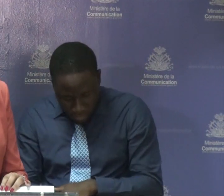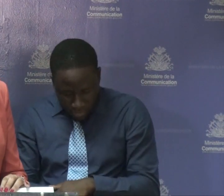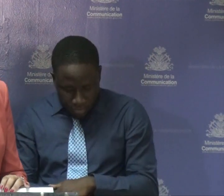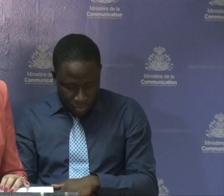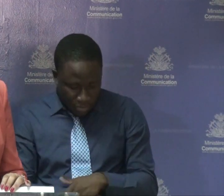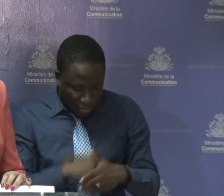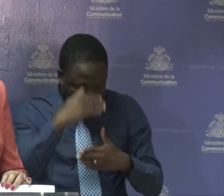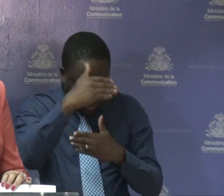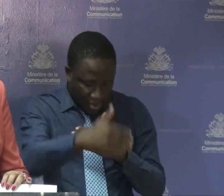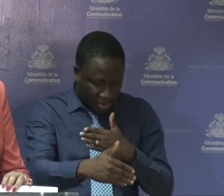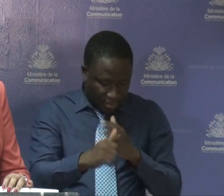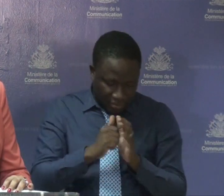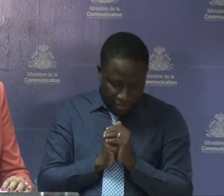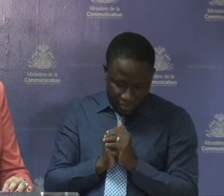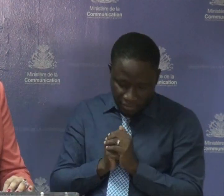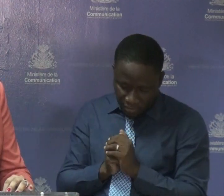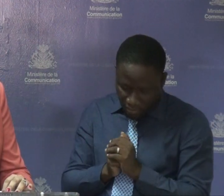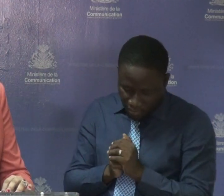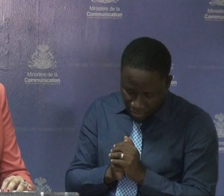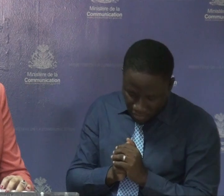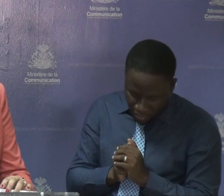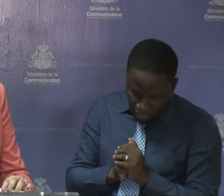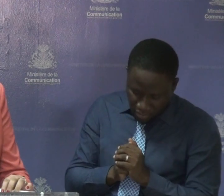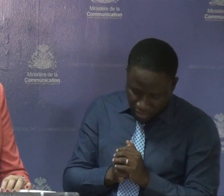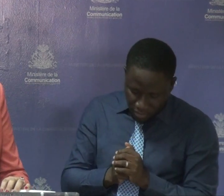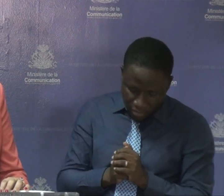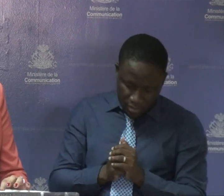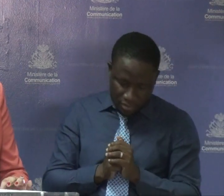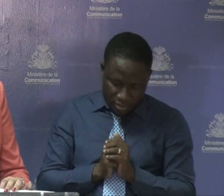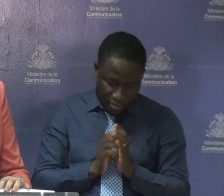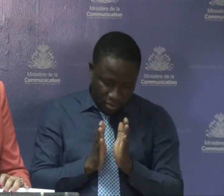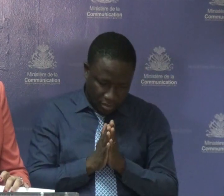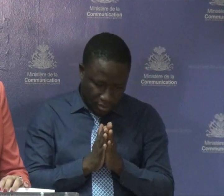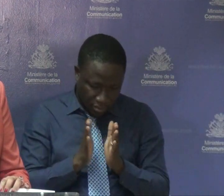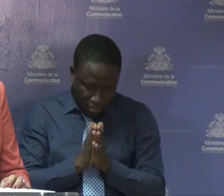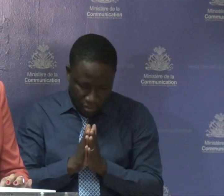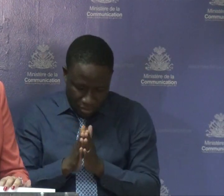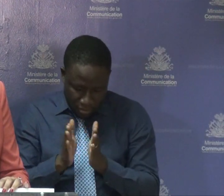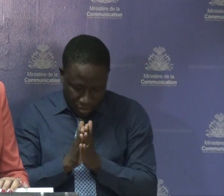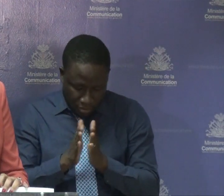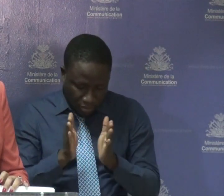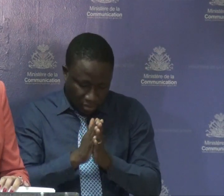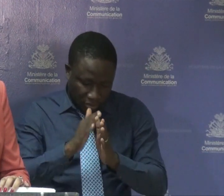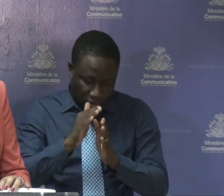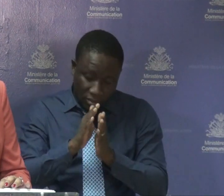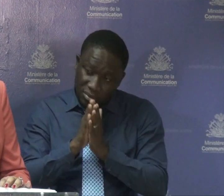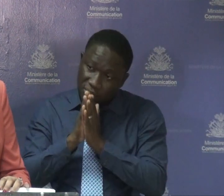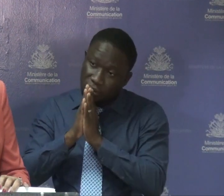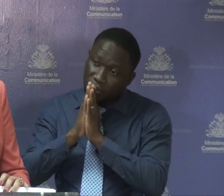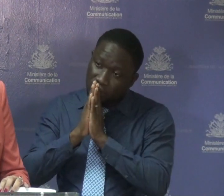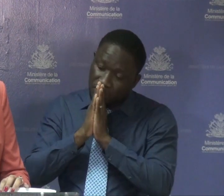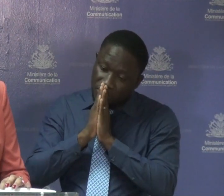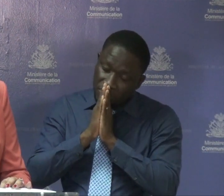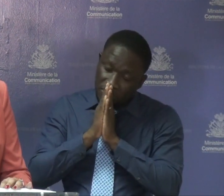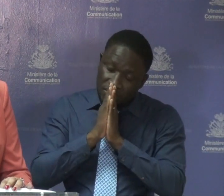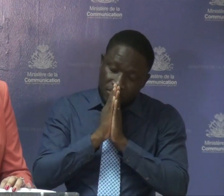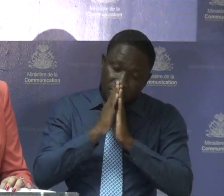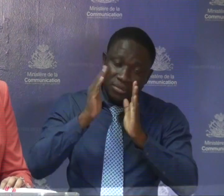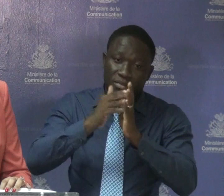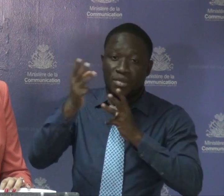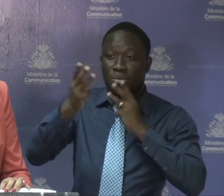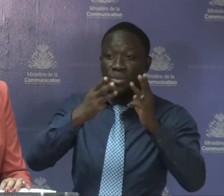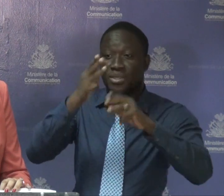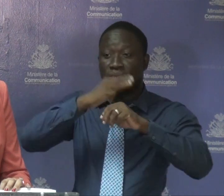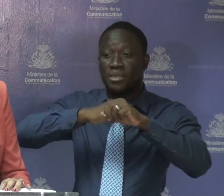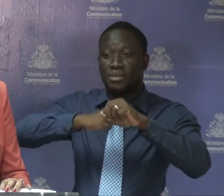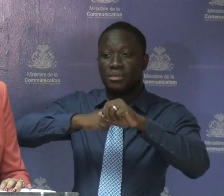Et ensuite, ça nous finit par réaliser tout. Au point de vue pays en tout, au niveau du ministère du tourisme, nous